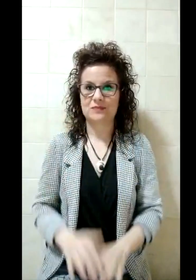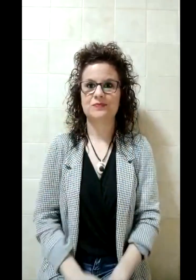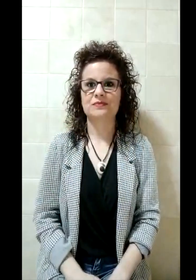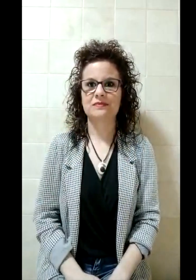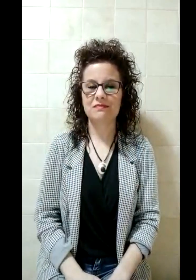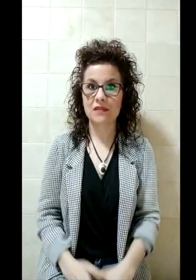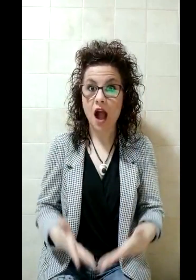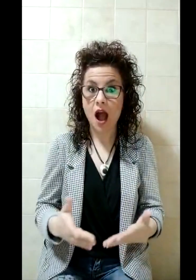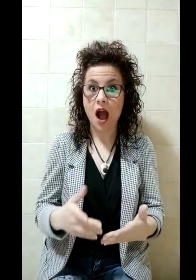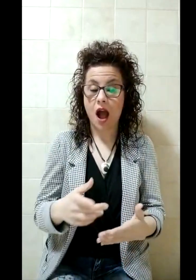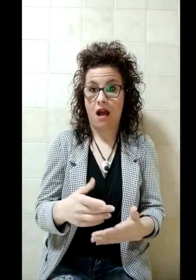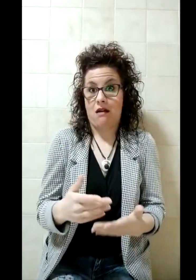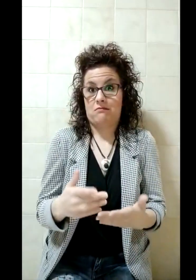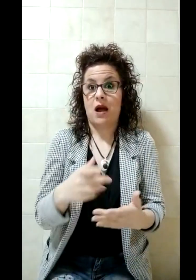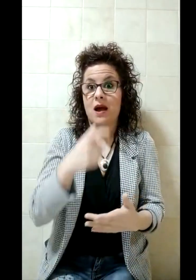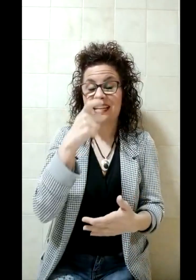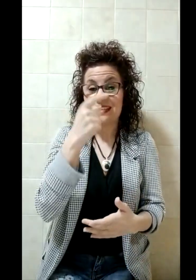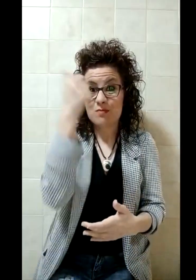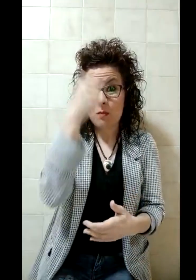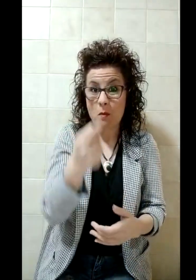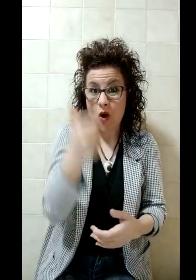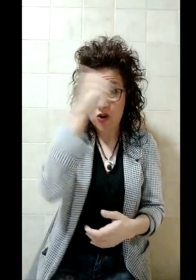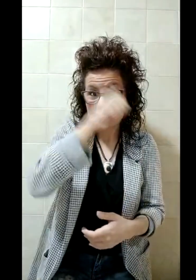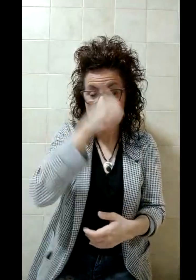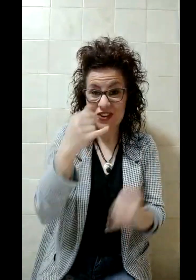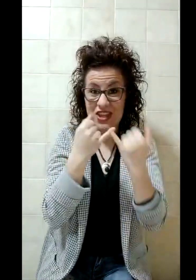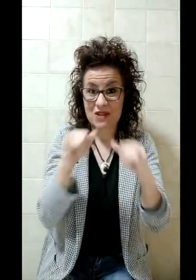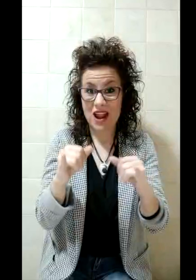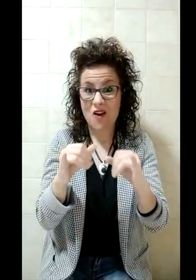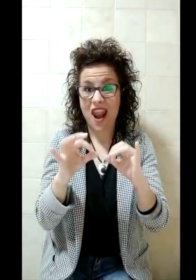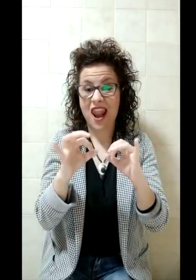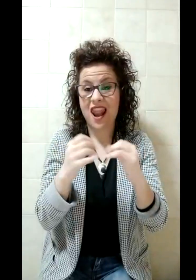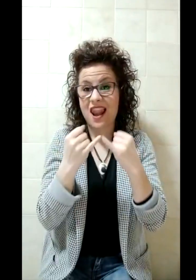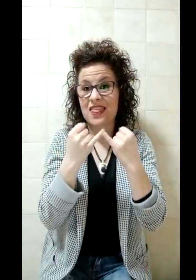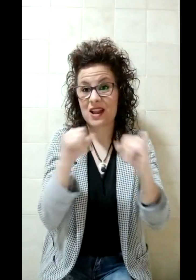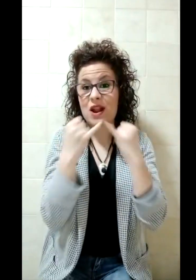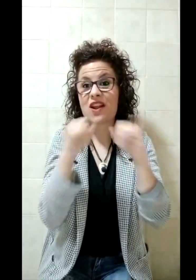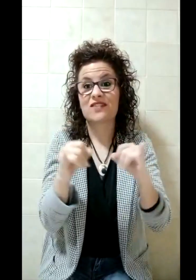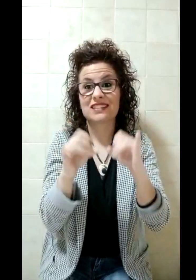sarampión. Al fin y al cabo, pocos niños han celebrado una fiesta así.